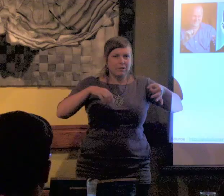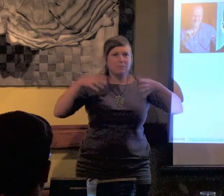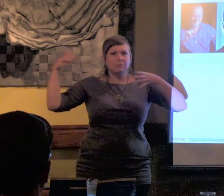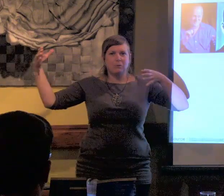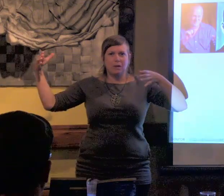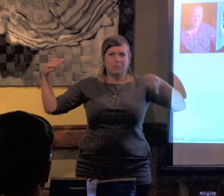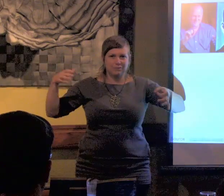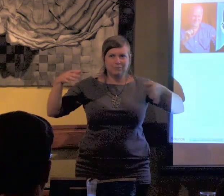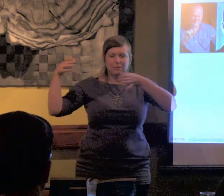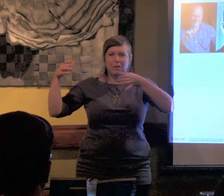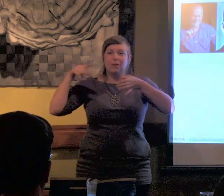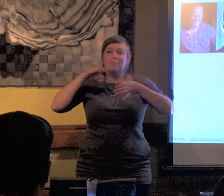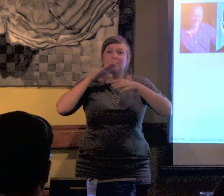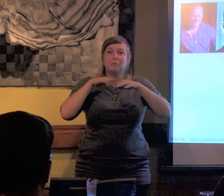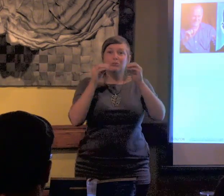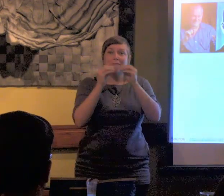Donc,